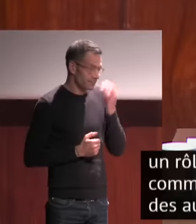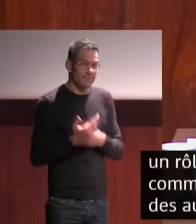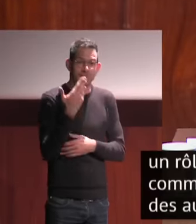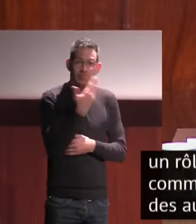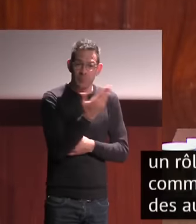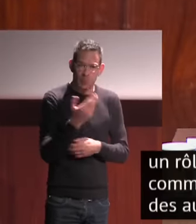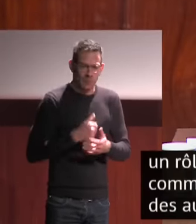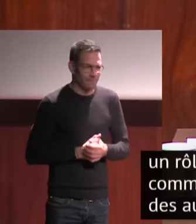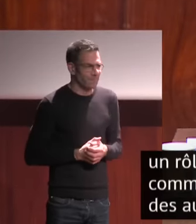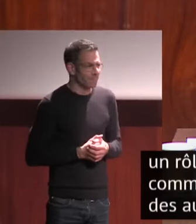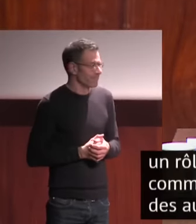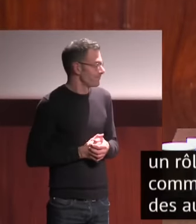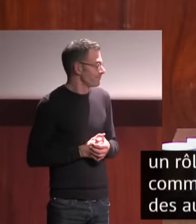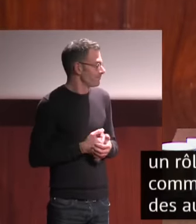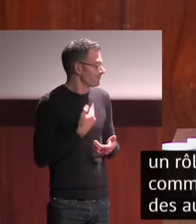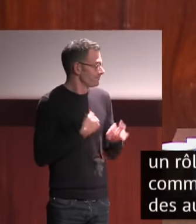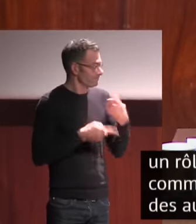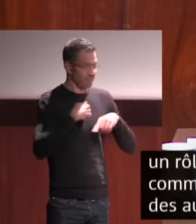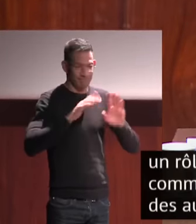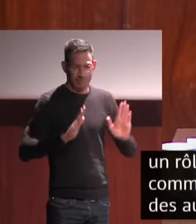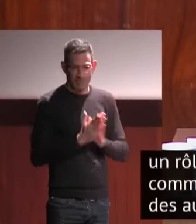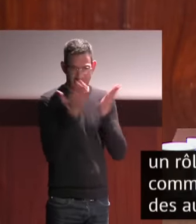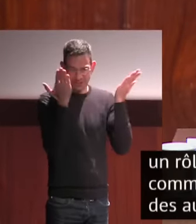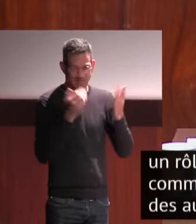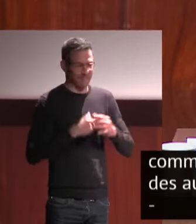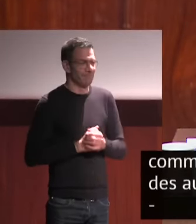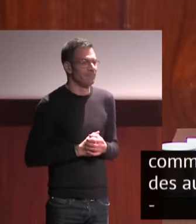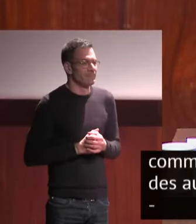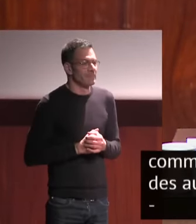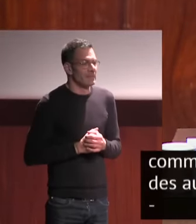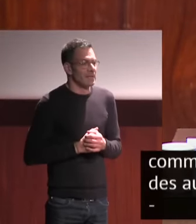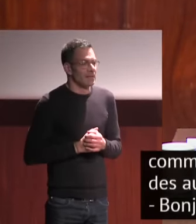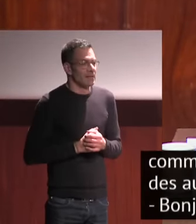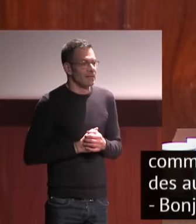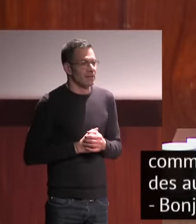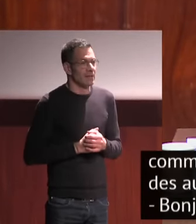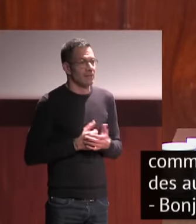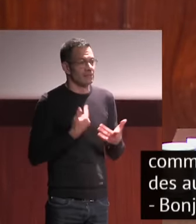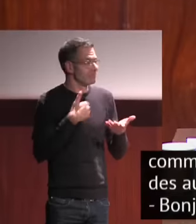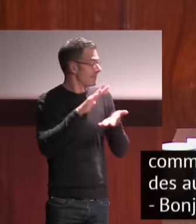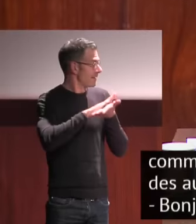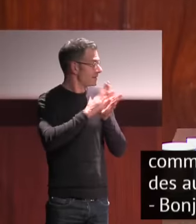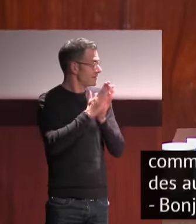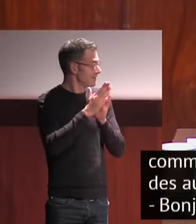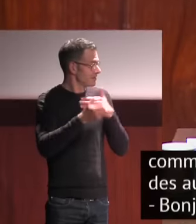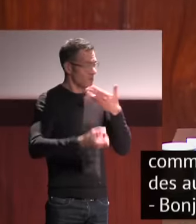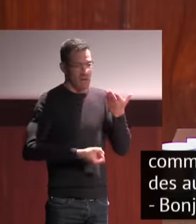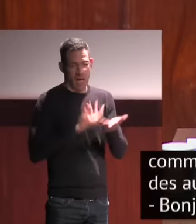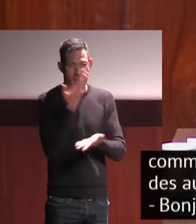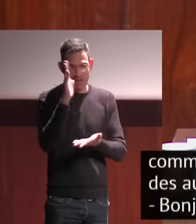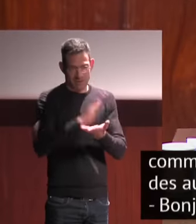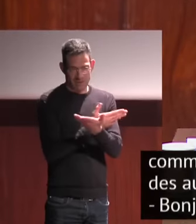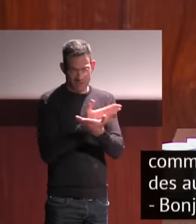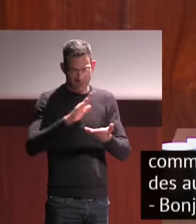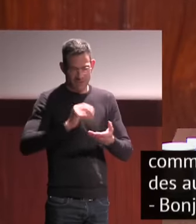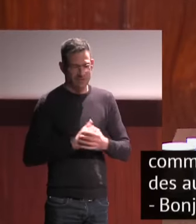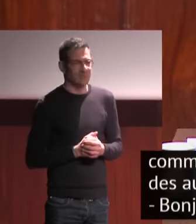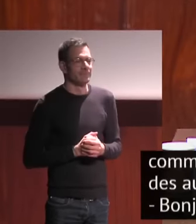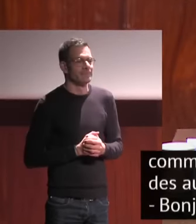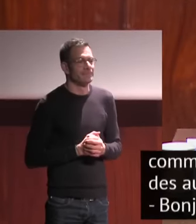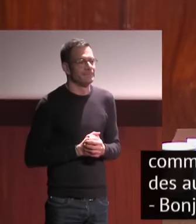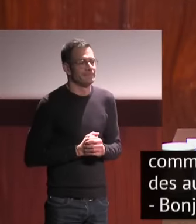Bonjour. Alors, moi, je suis Brigitte. Et mon association, c'est Art Résonance.